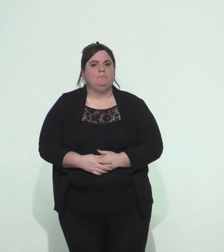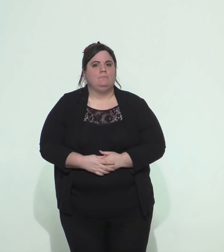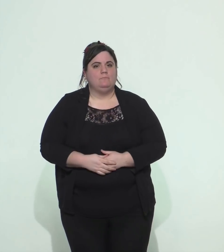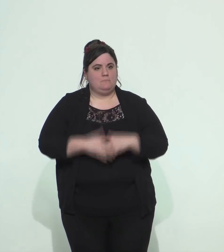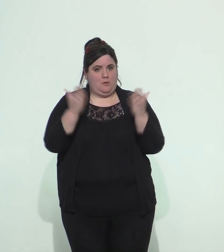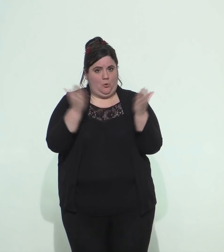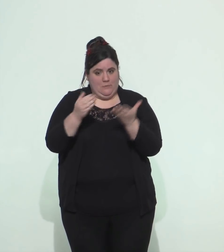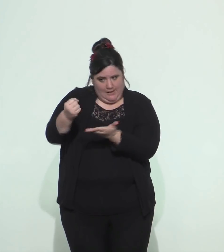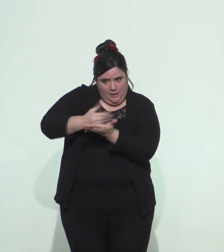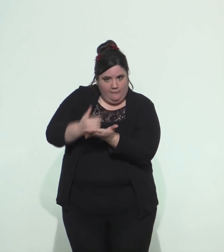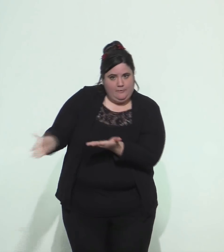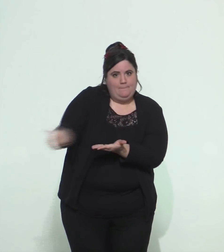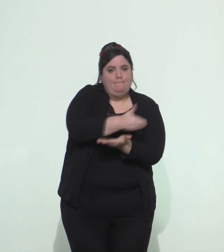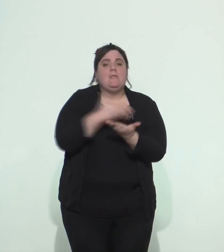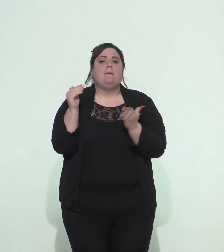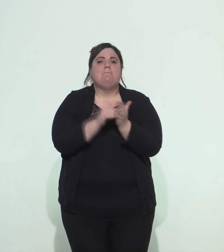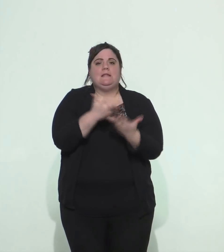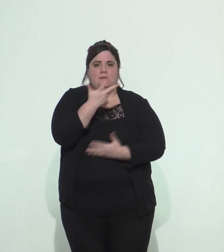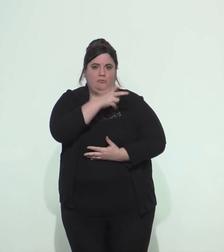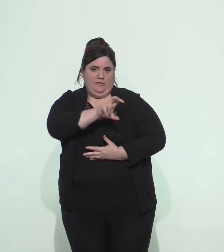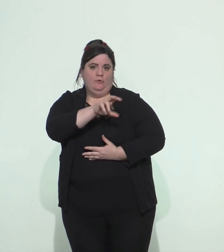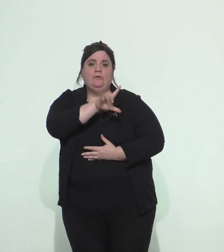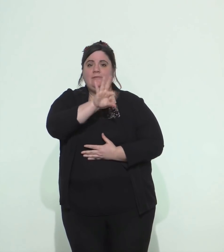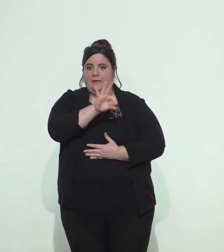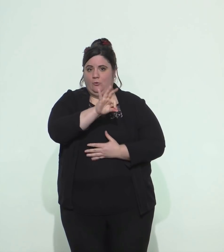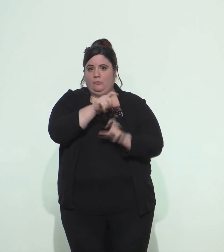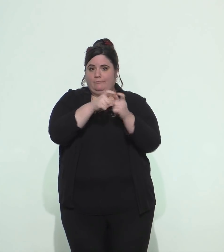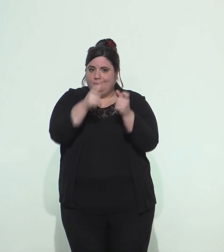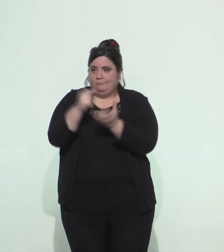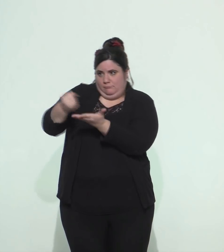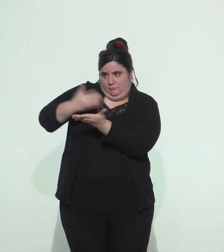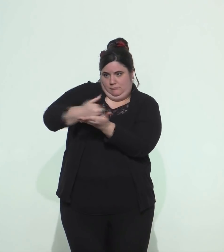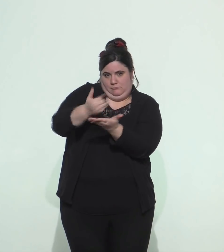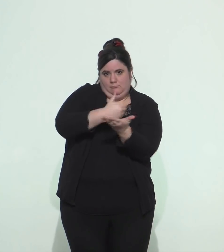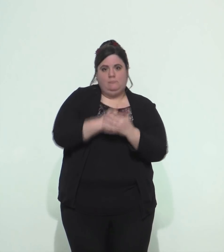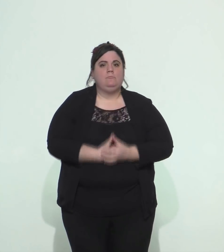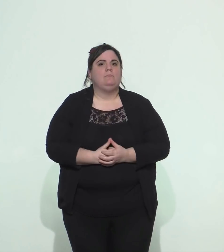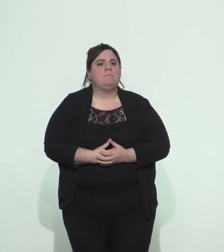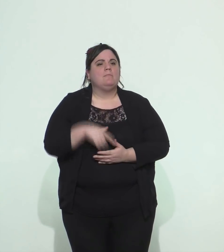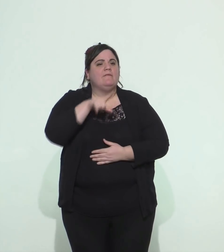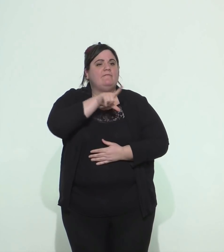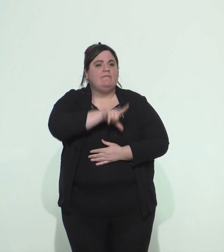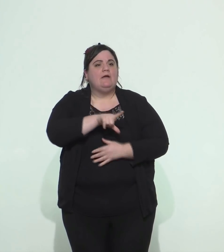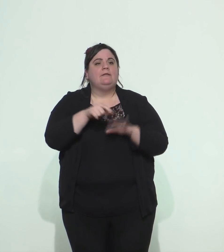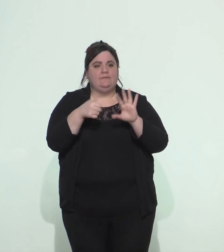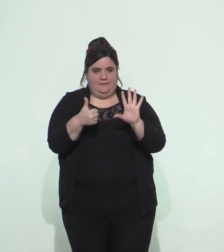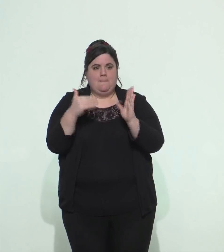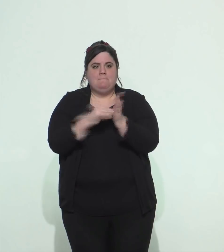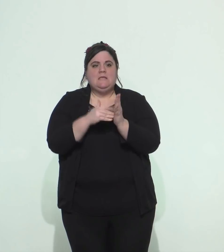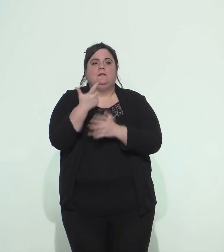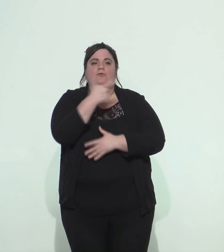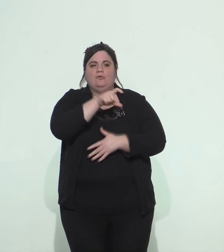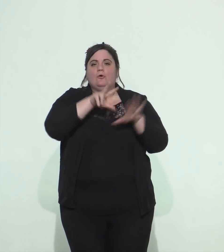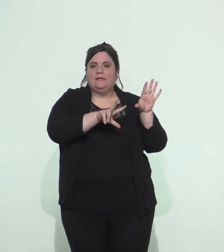de 1360 établissements de santé. 26 283 personnes sont toujours hospitalisées pour